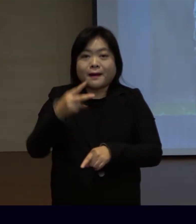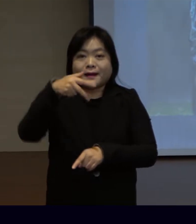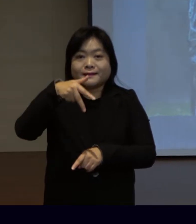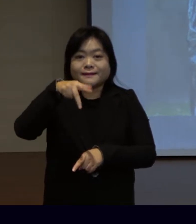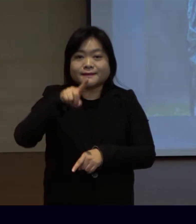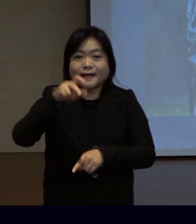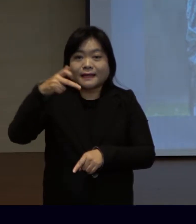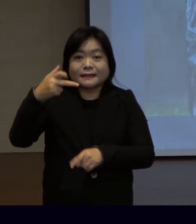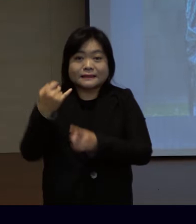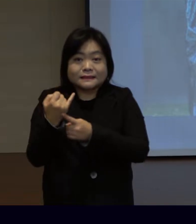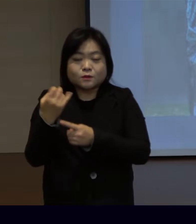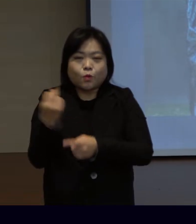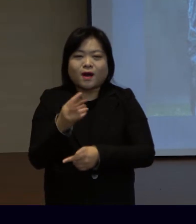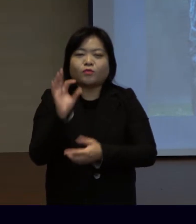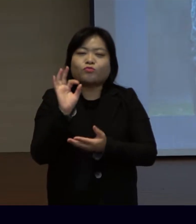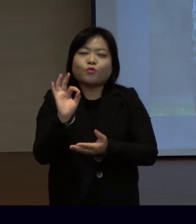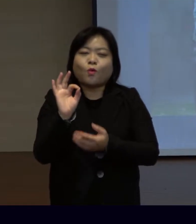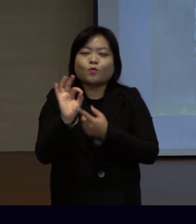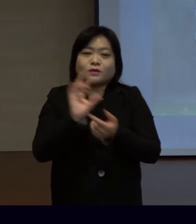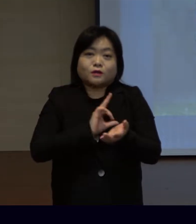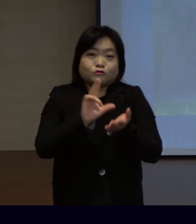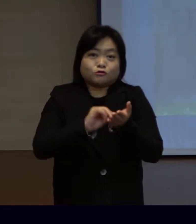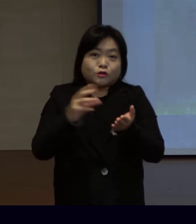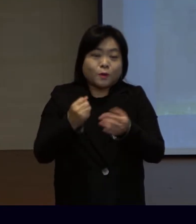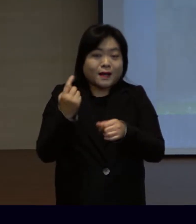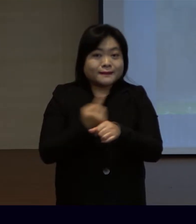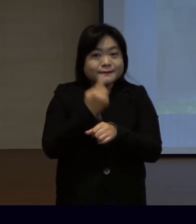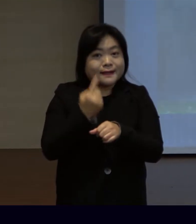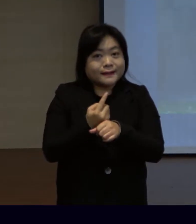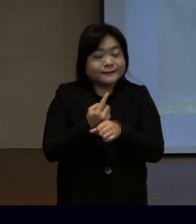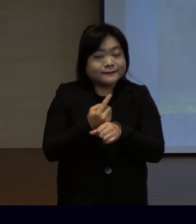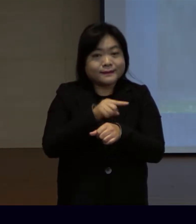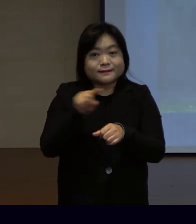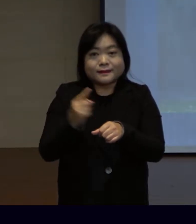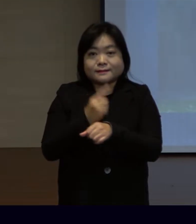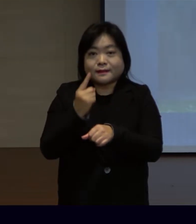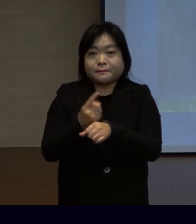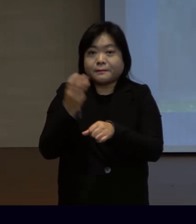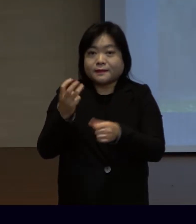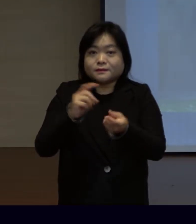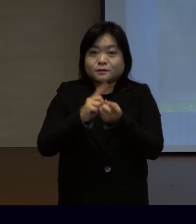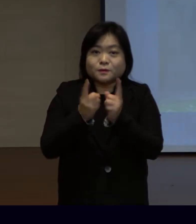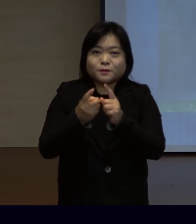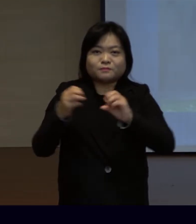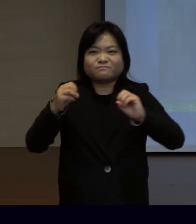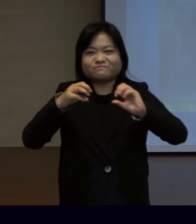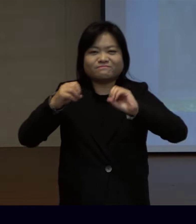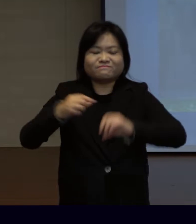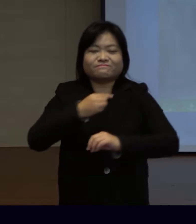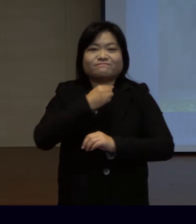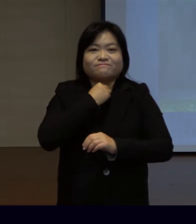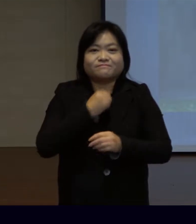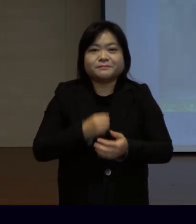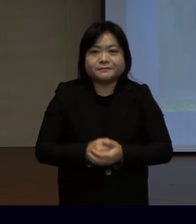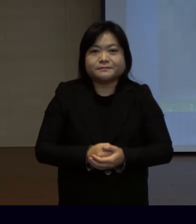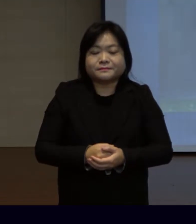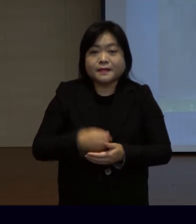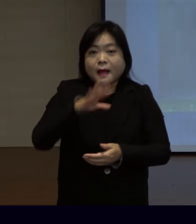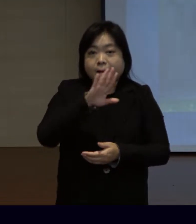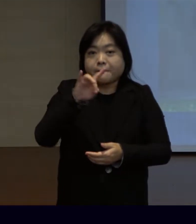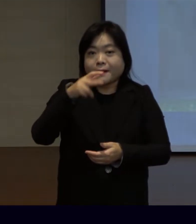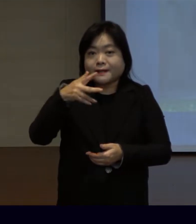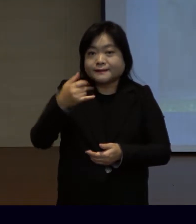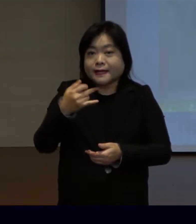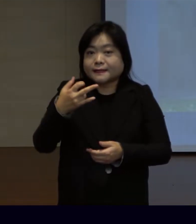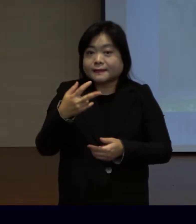돈이라는 주제를 가지고 뭐 1시간 내지는 1시간 반 정도 이야기를 나누고자 합니다. 사실